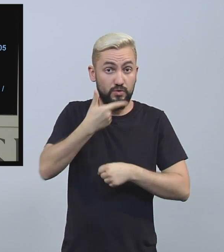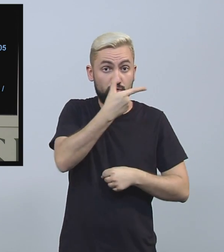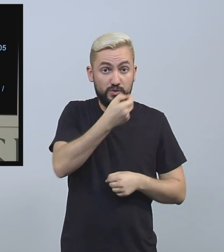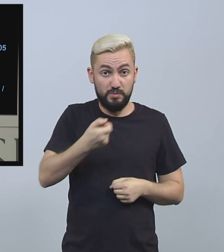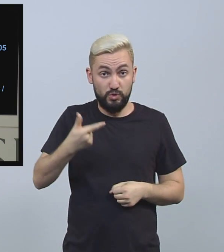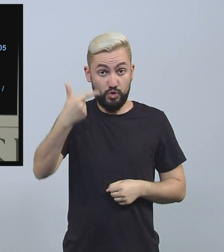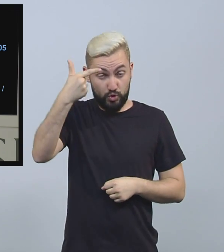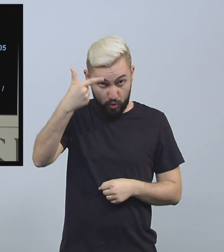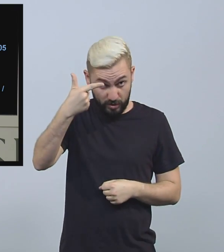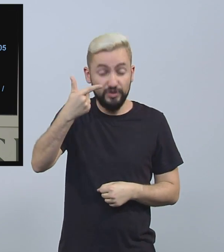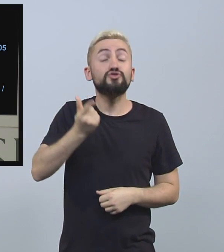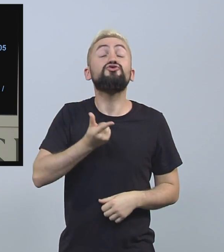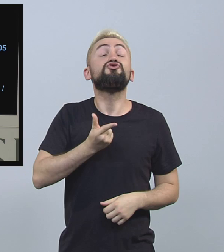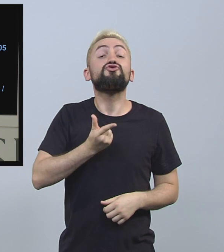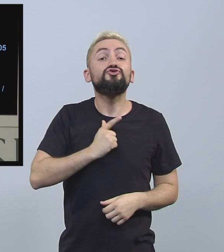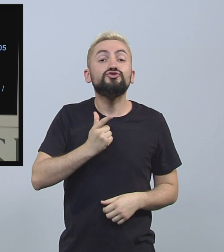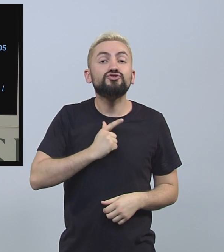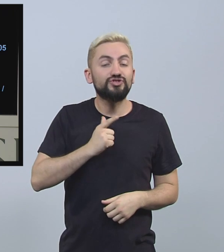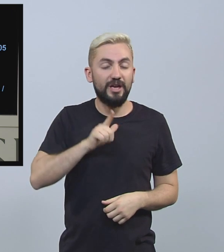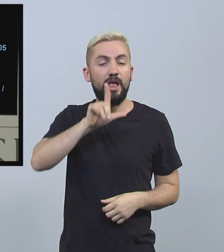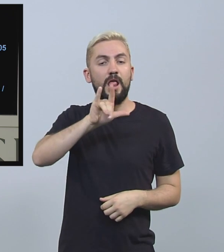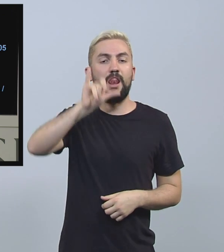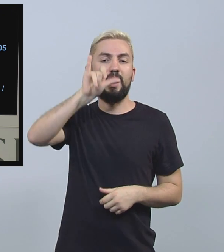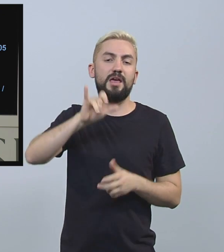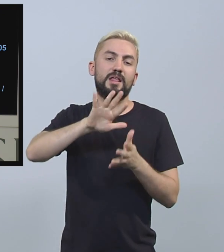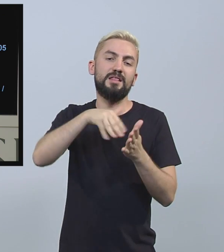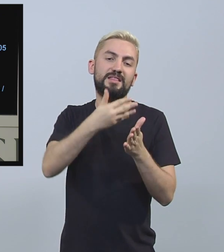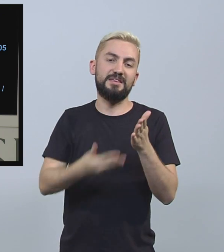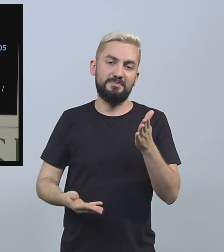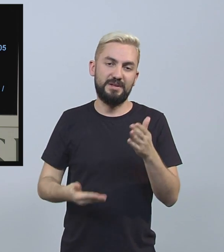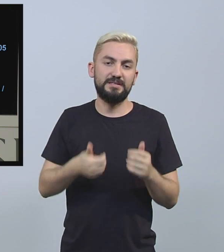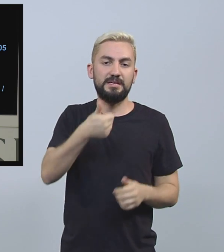temos a Lei de Libras, a Lei